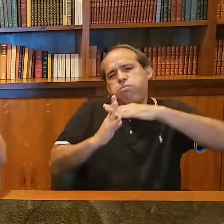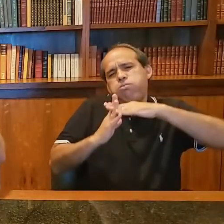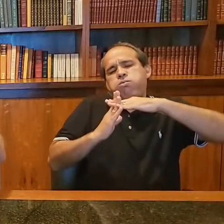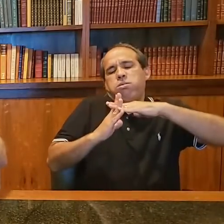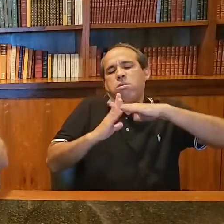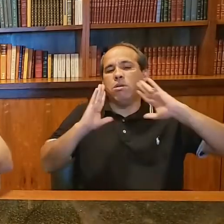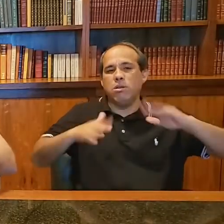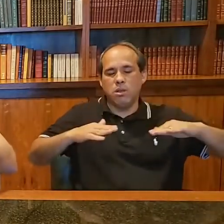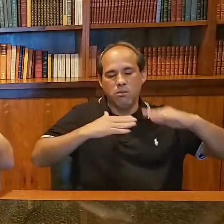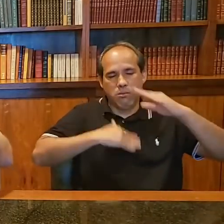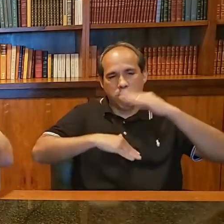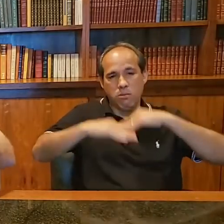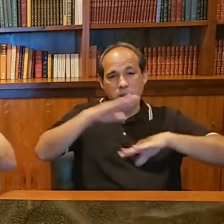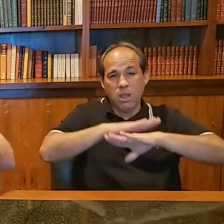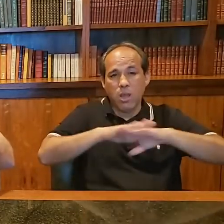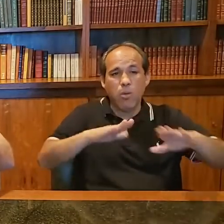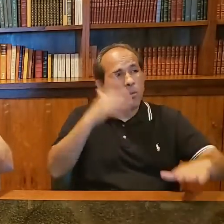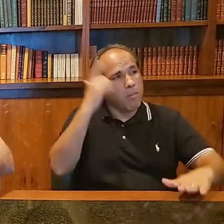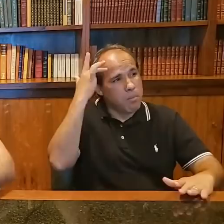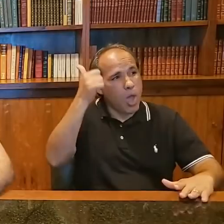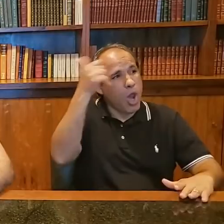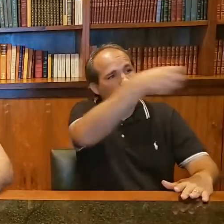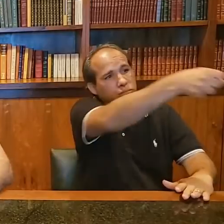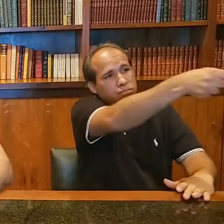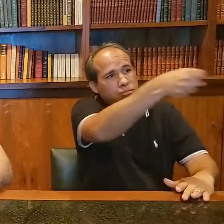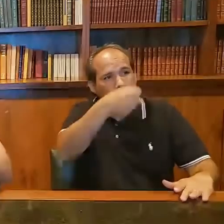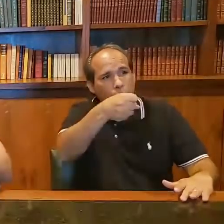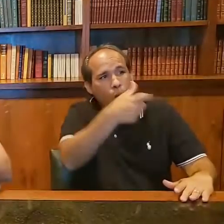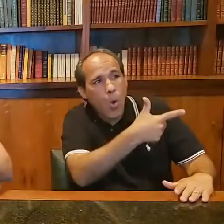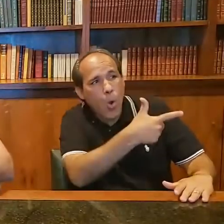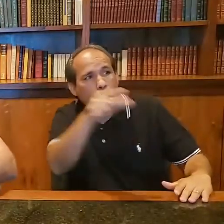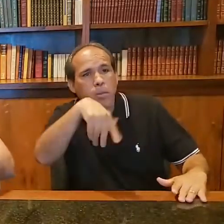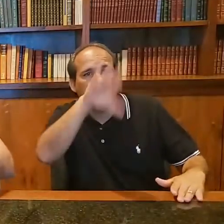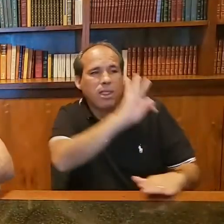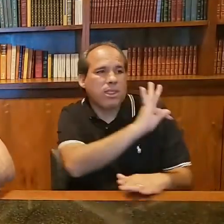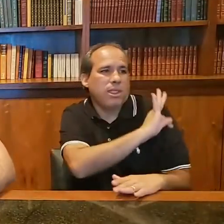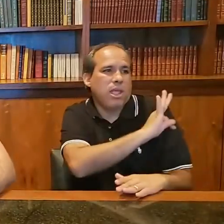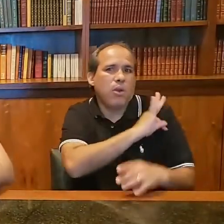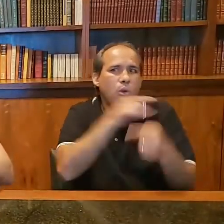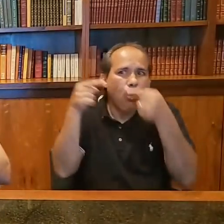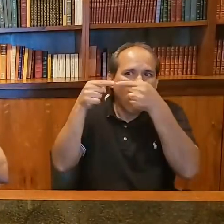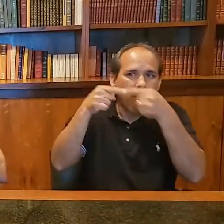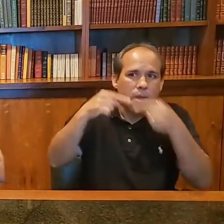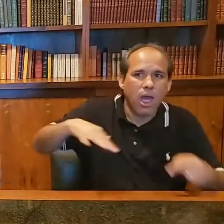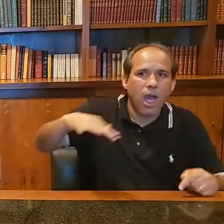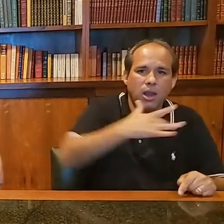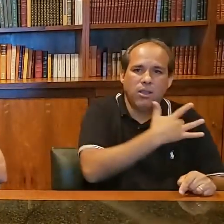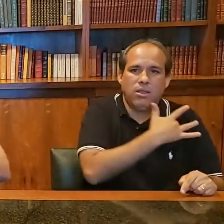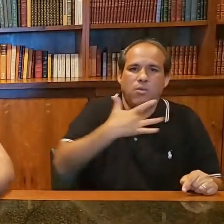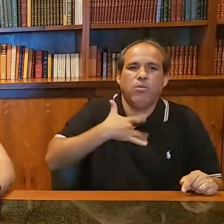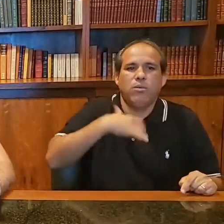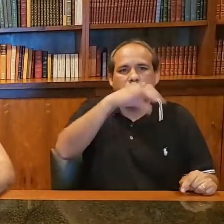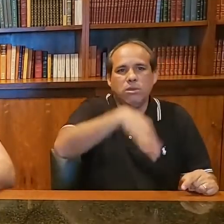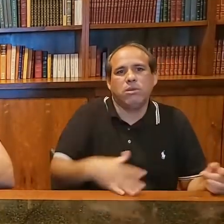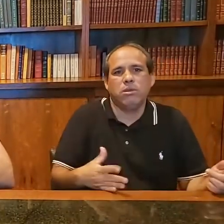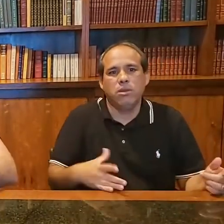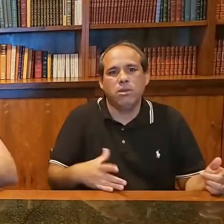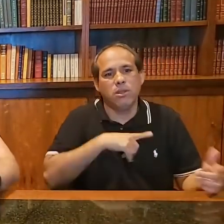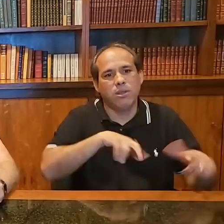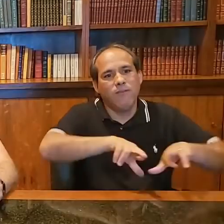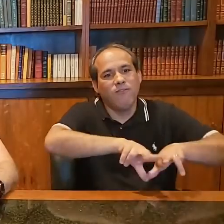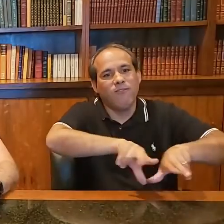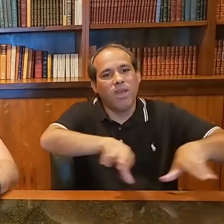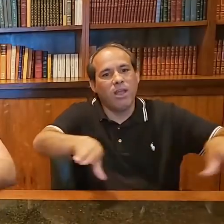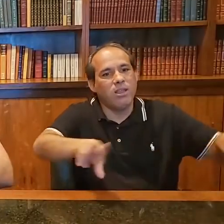melhor colocar alguém mais técnico, né, mais voltado para a saúde em si, que tinha que ser feito muita coisa na saúde, tinha muita